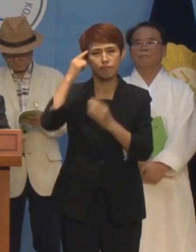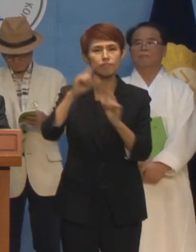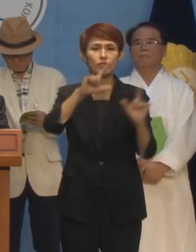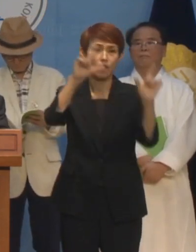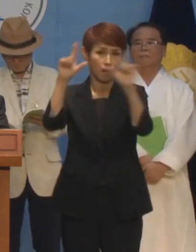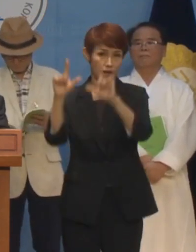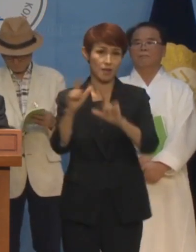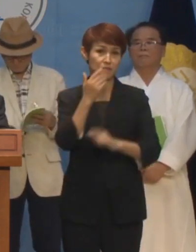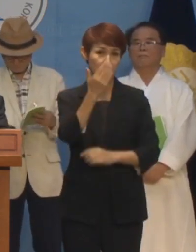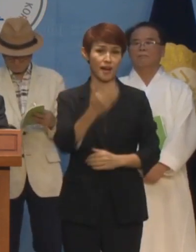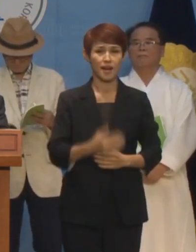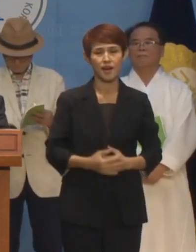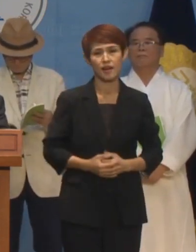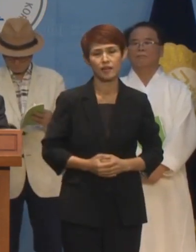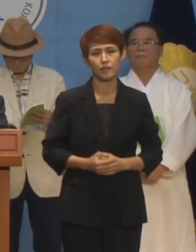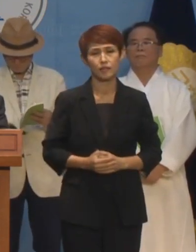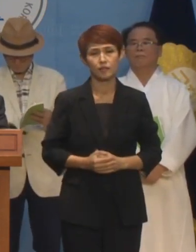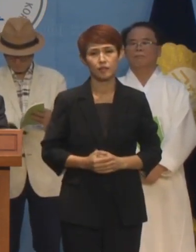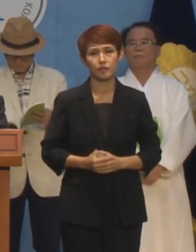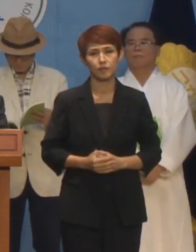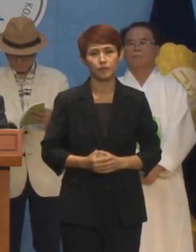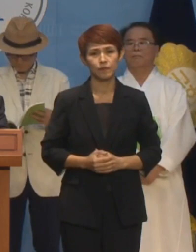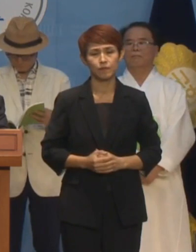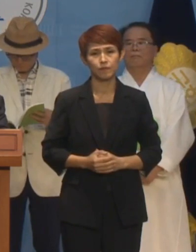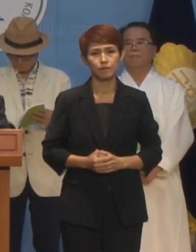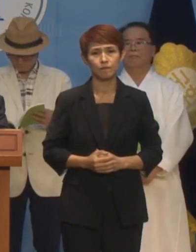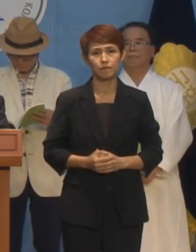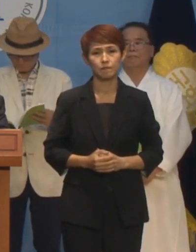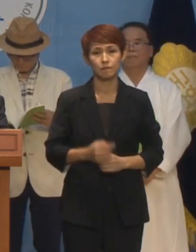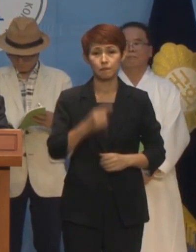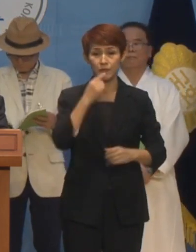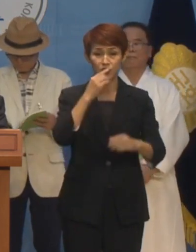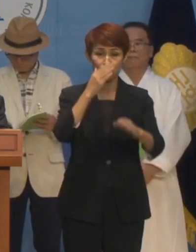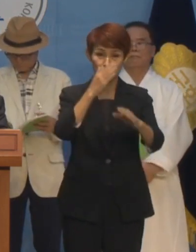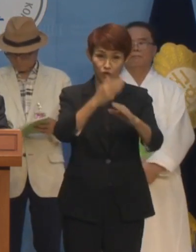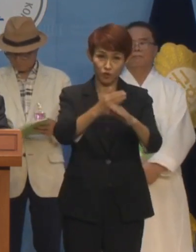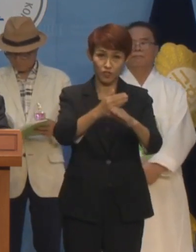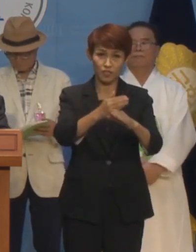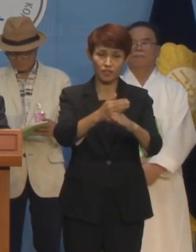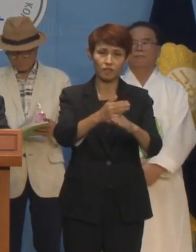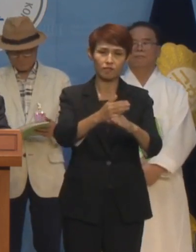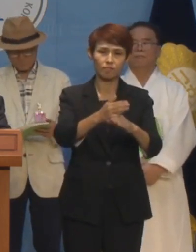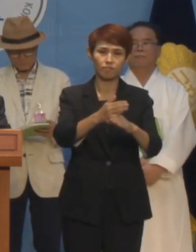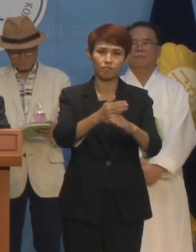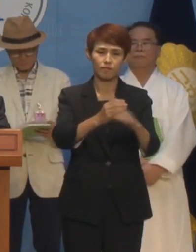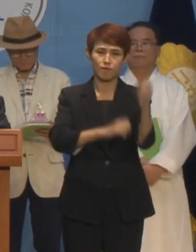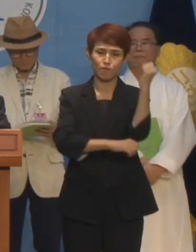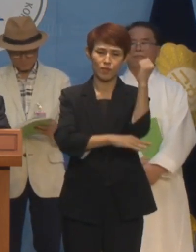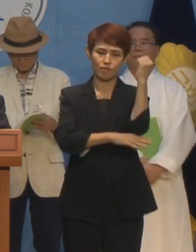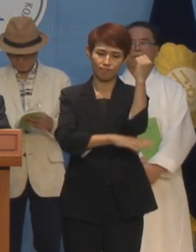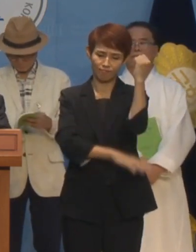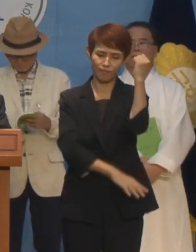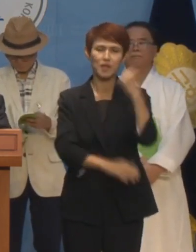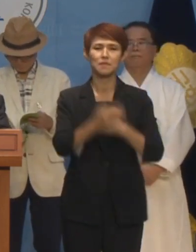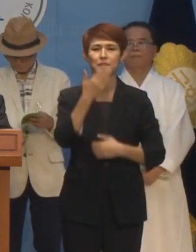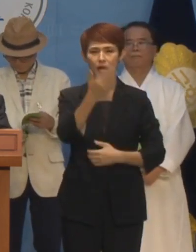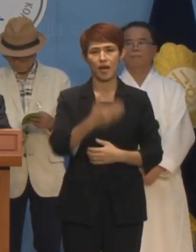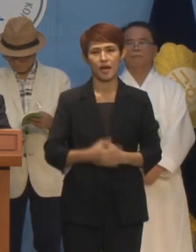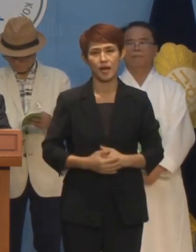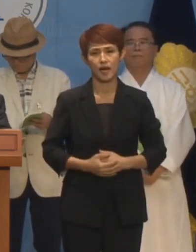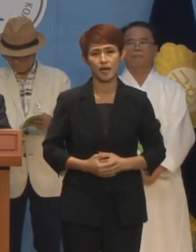된다. 그렇게 민주주의는 확고하게 뿌리박히게 되는 것이다.